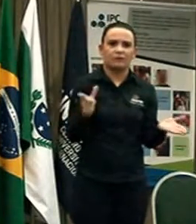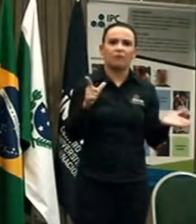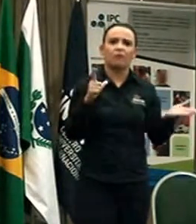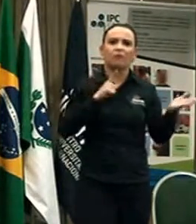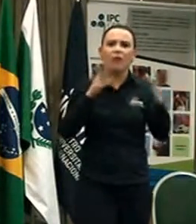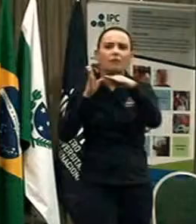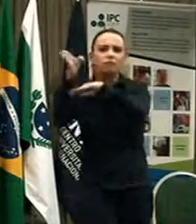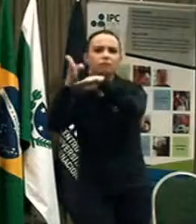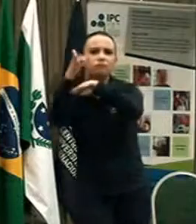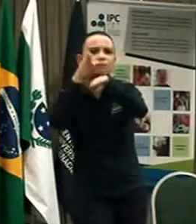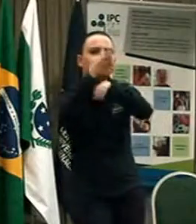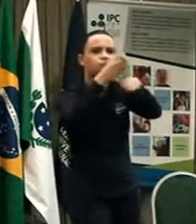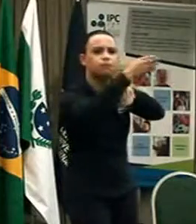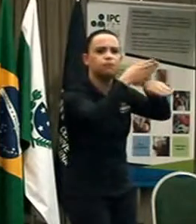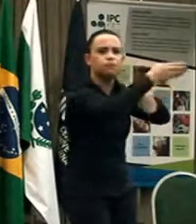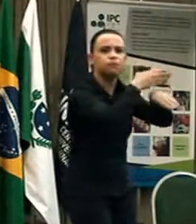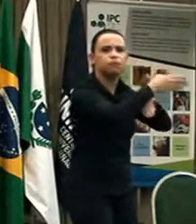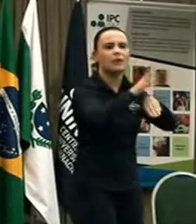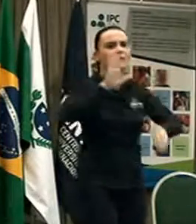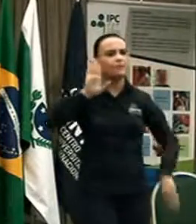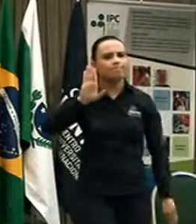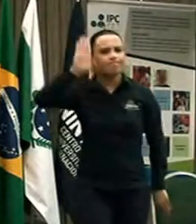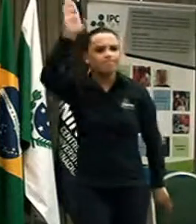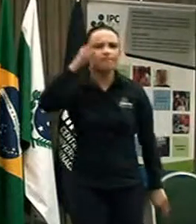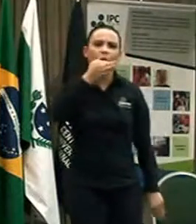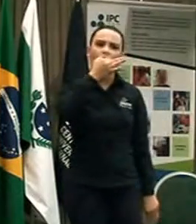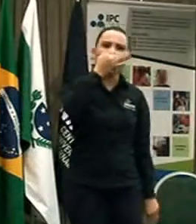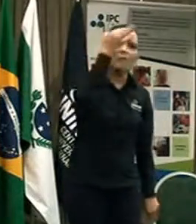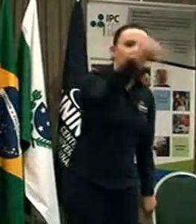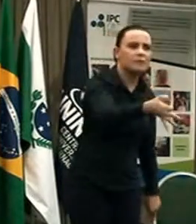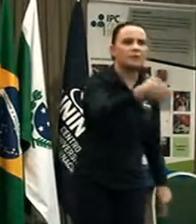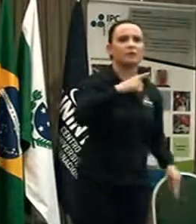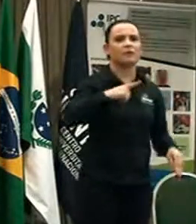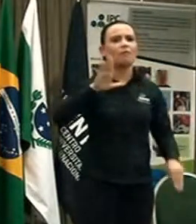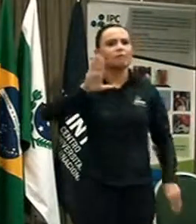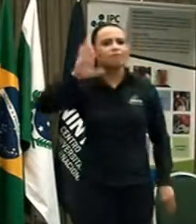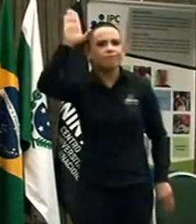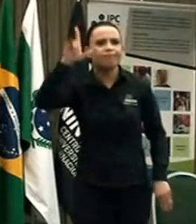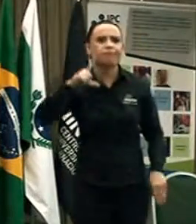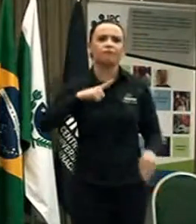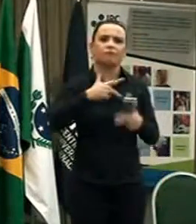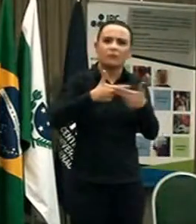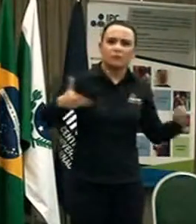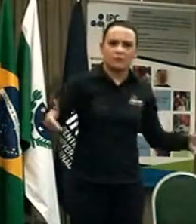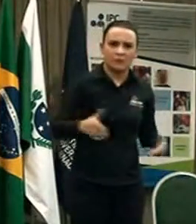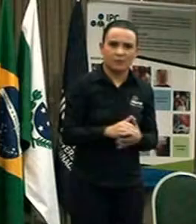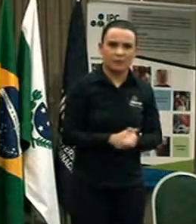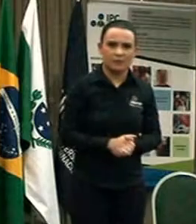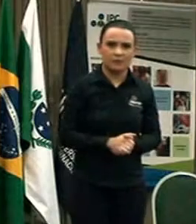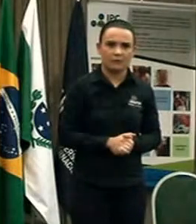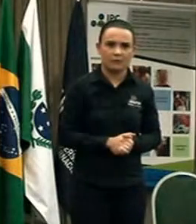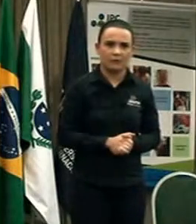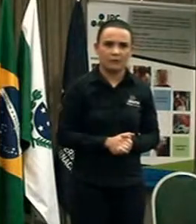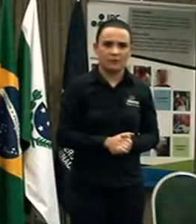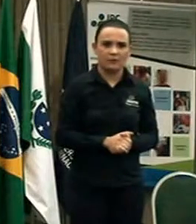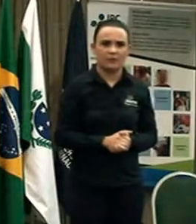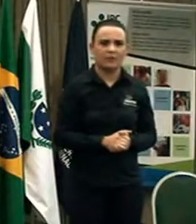de atuação como poderíamos participar. Você pode dizer, então, você vai atribuir para nós